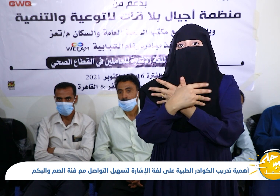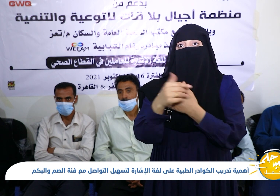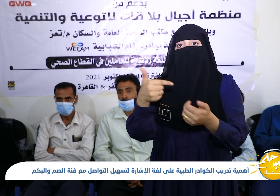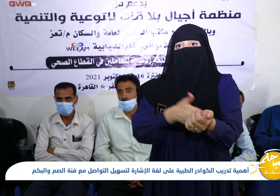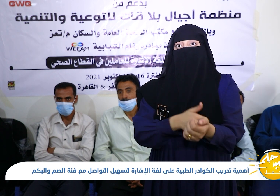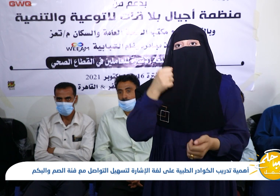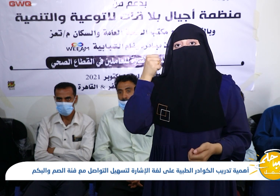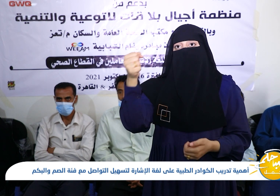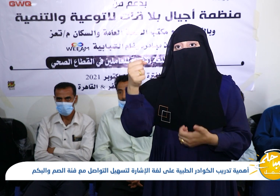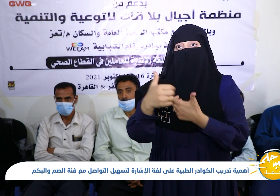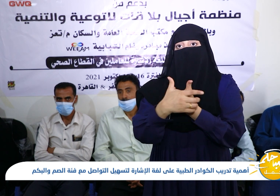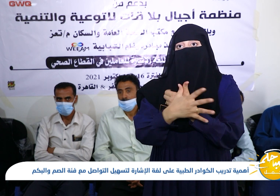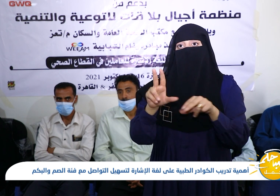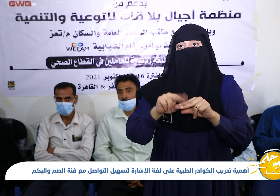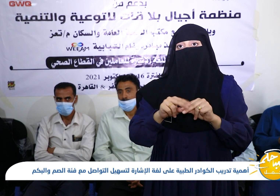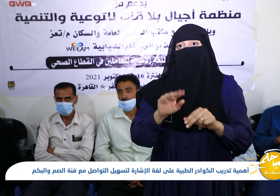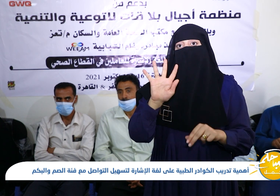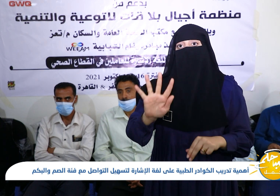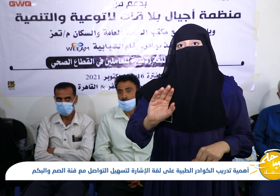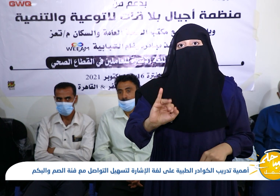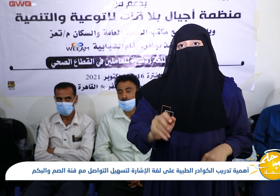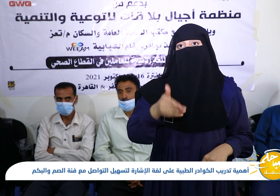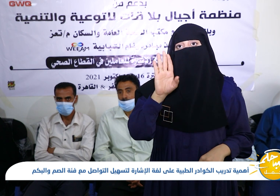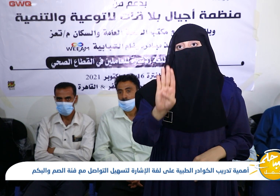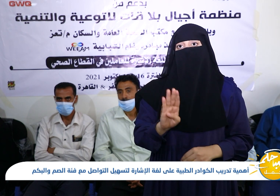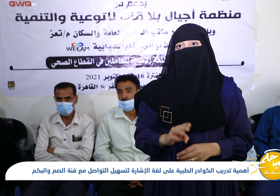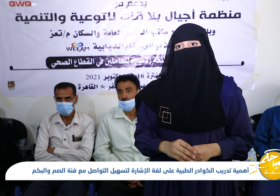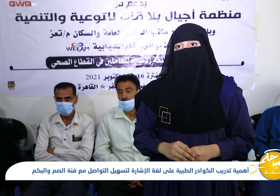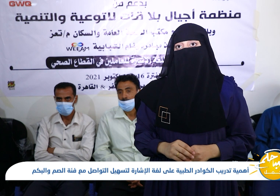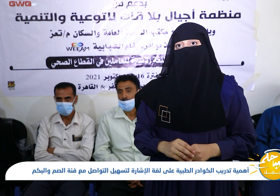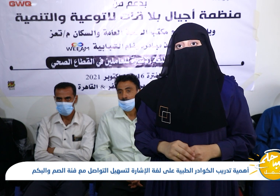الجمهوري، مستشفى الثورة ومركز شفاك.